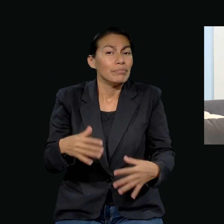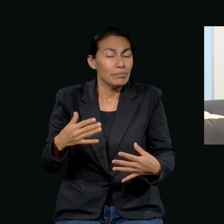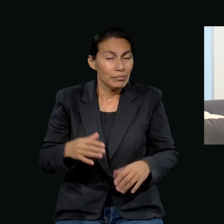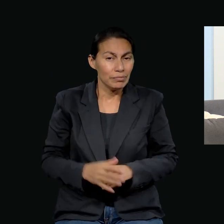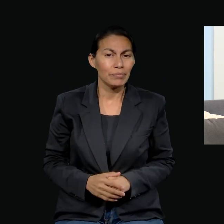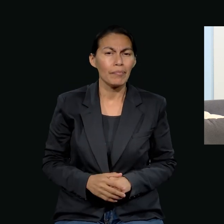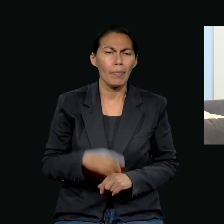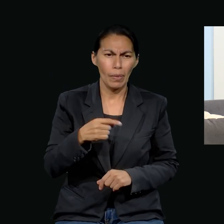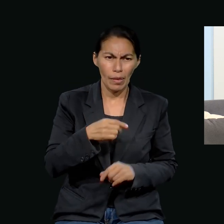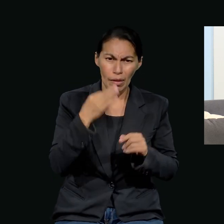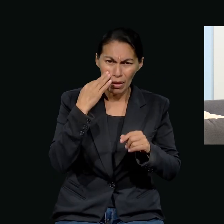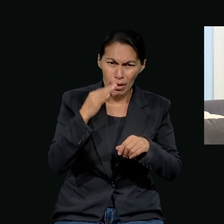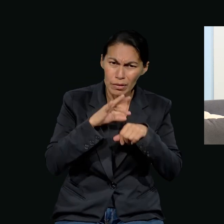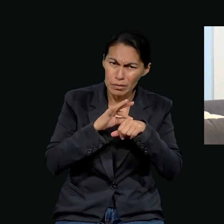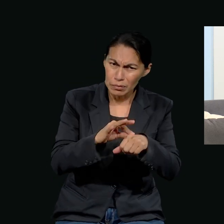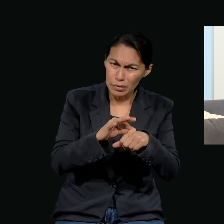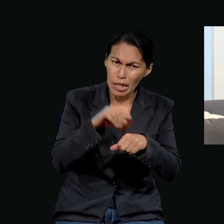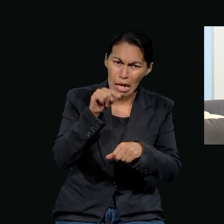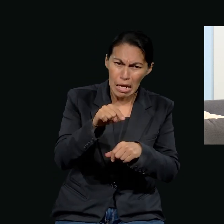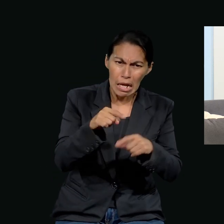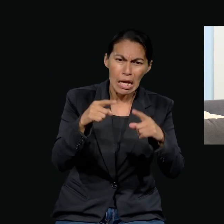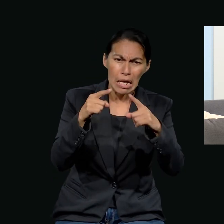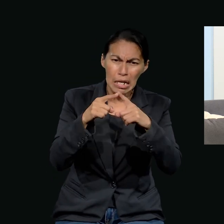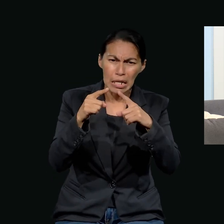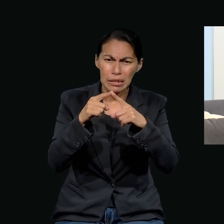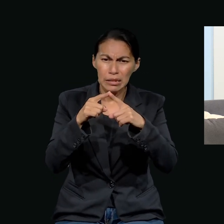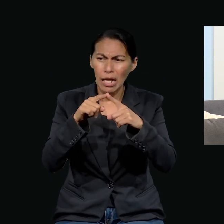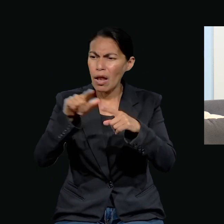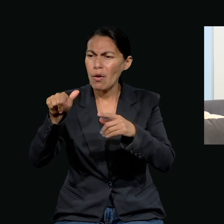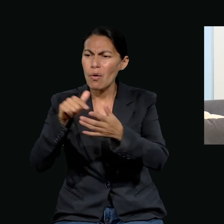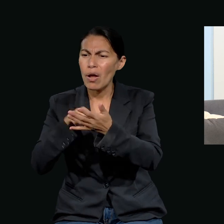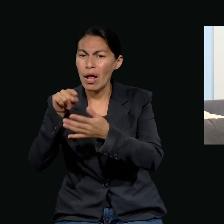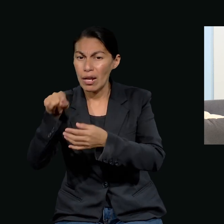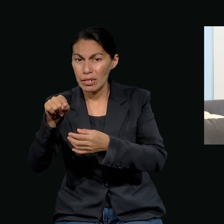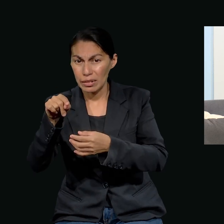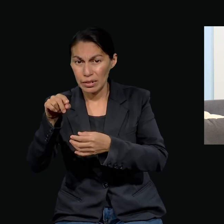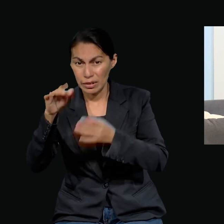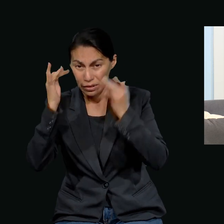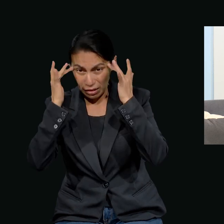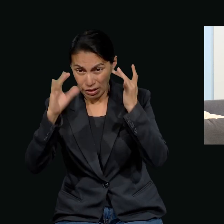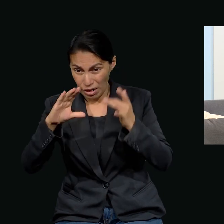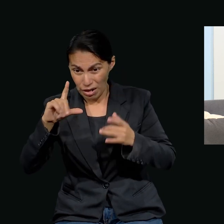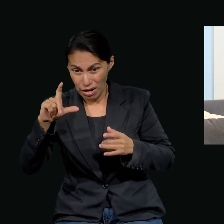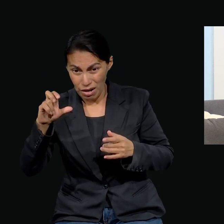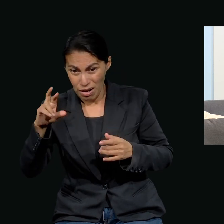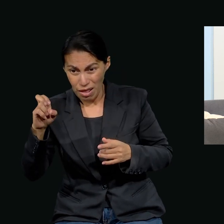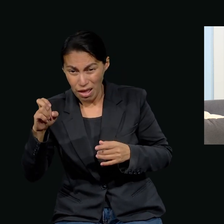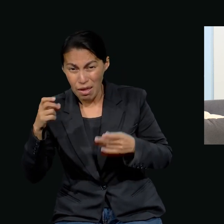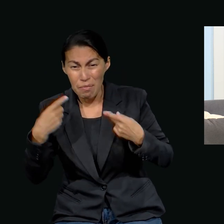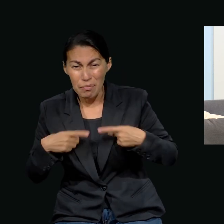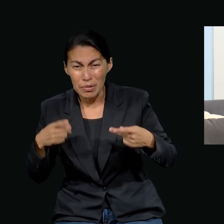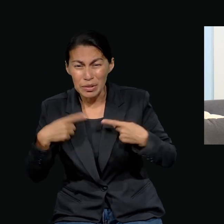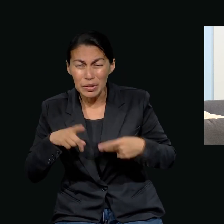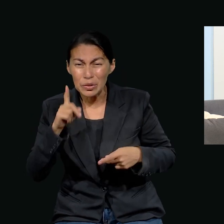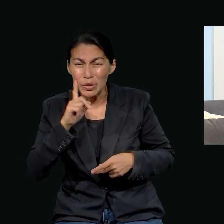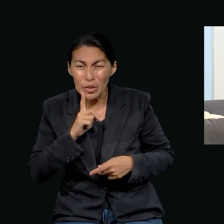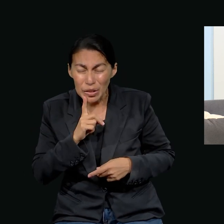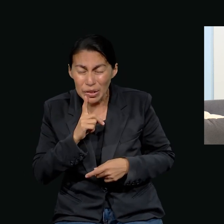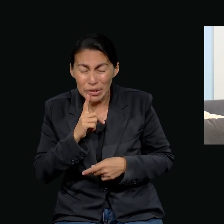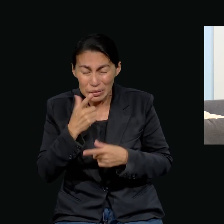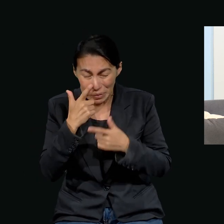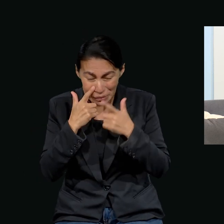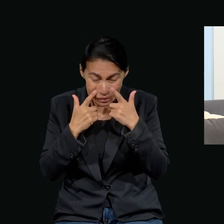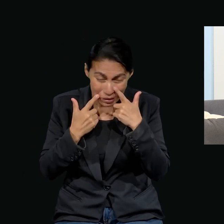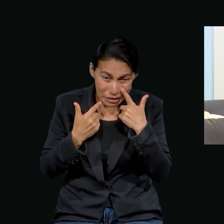quedé, bueno, es que me erizo todavía acordándome. Di ese testimonio en la iglesia de Santa Clara el sábado siguiente